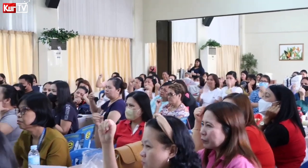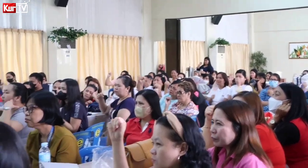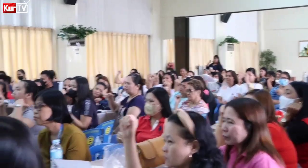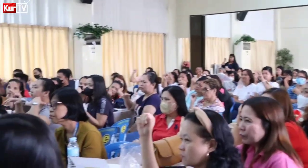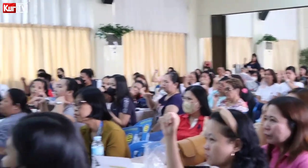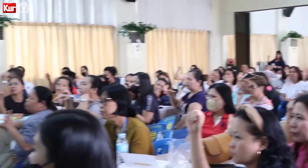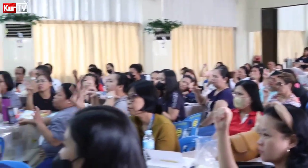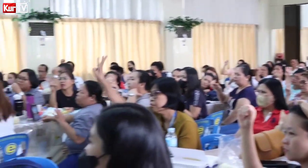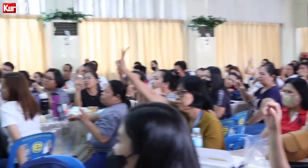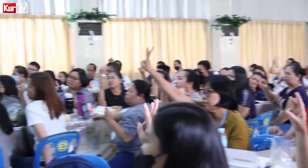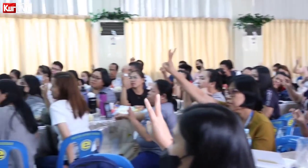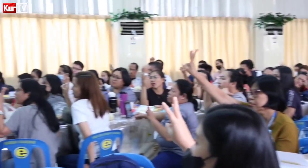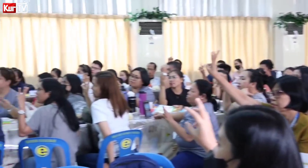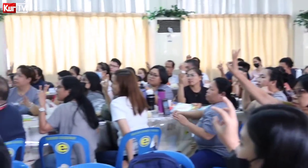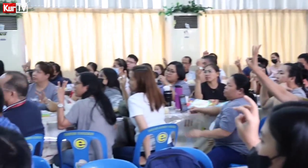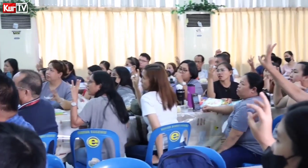lang, 16. Itik lang din yung 6.